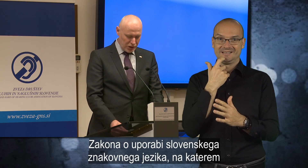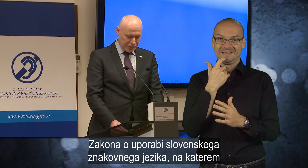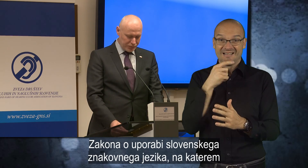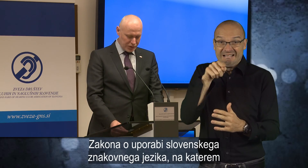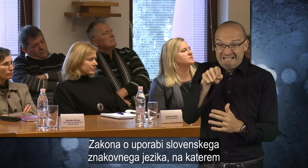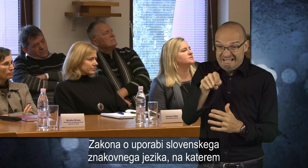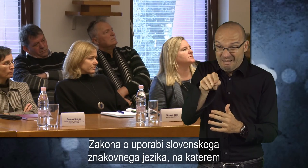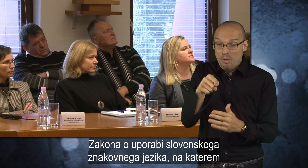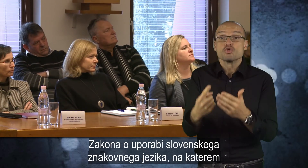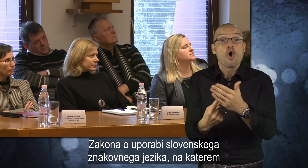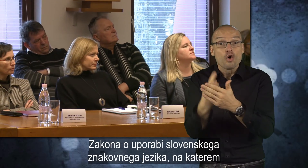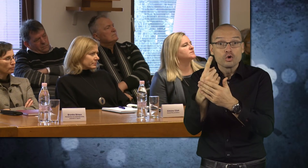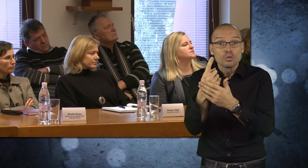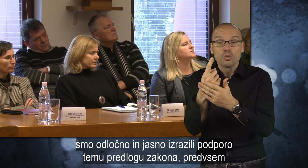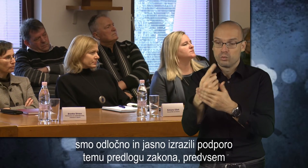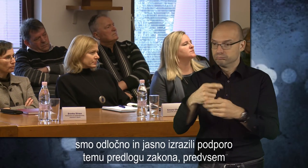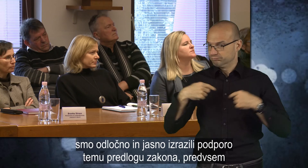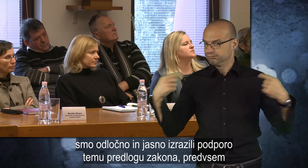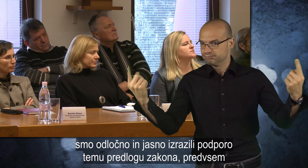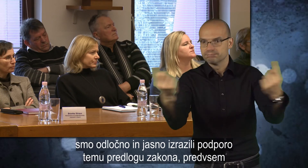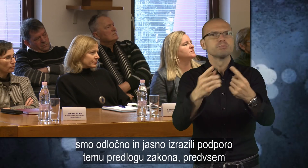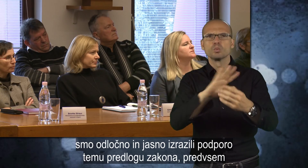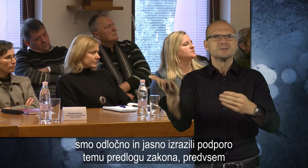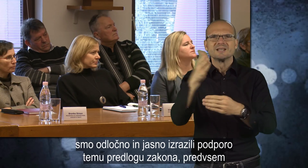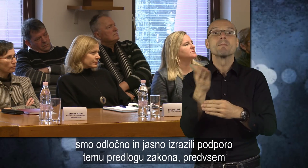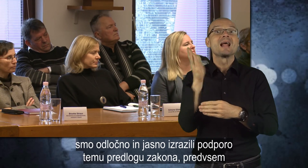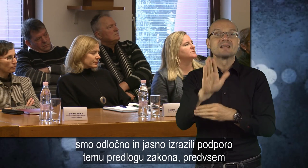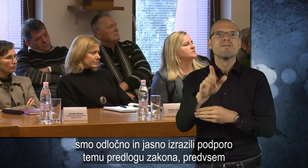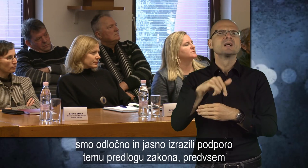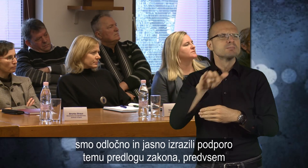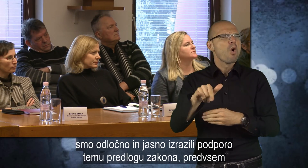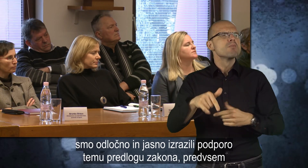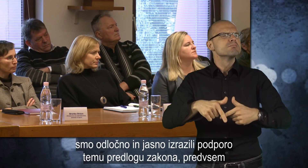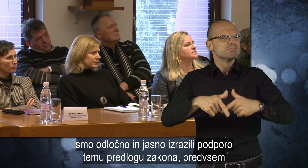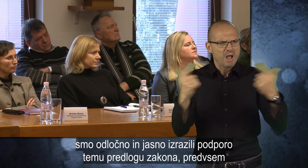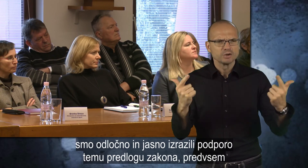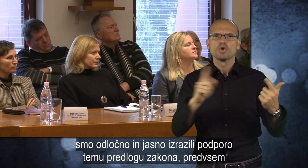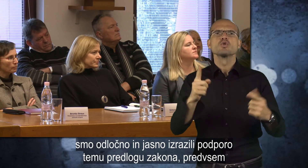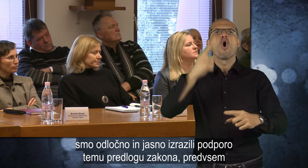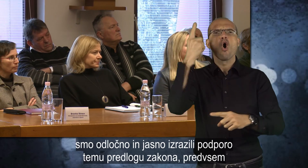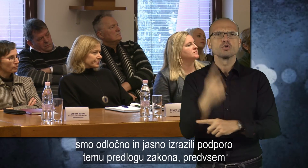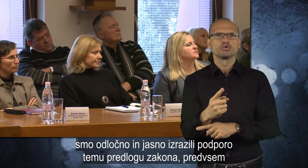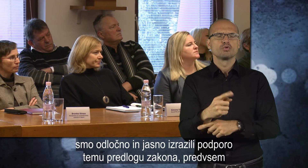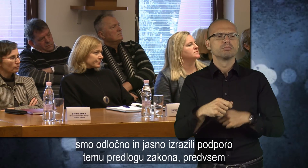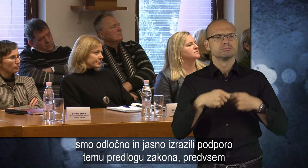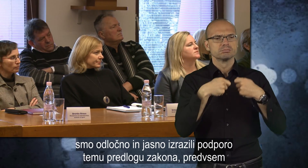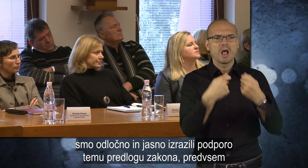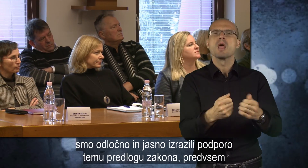smo odločno in jasno izrazili podporo temu predlogu zakona, predvsem pa podali konkretna pričakovanja